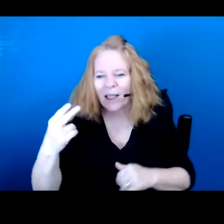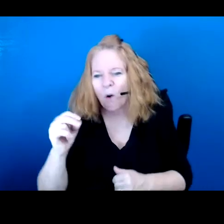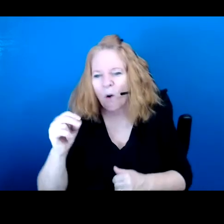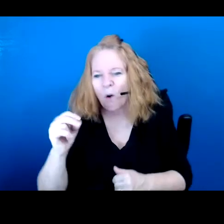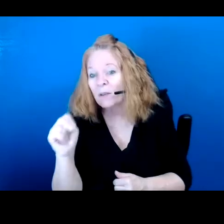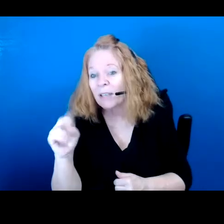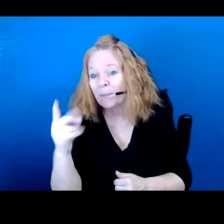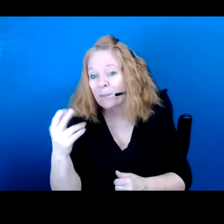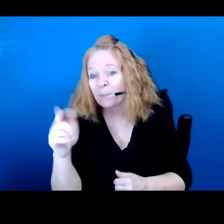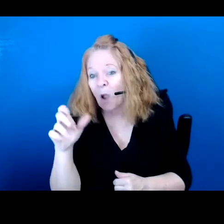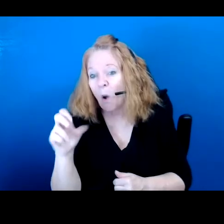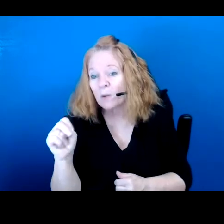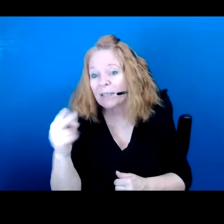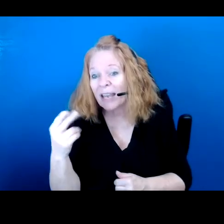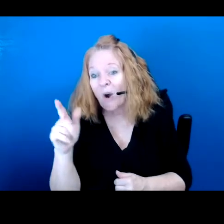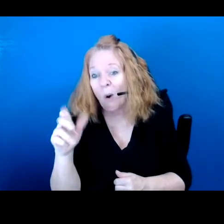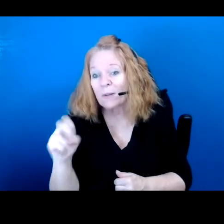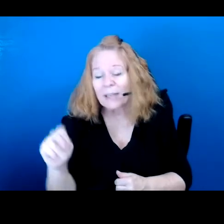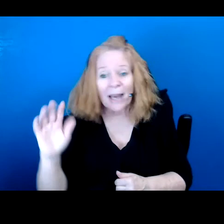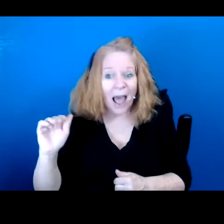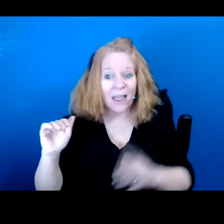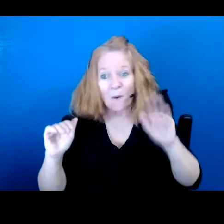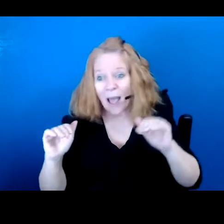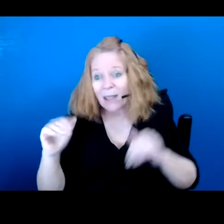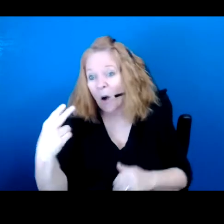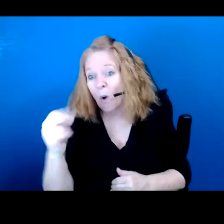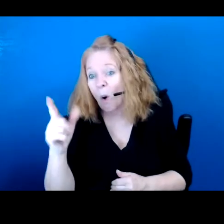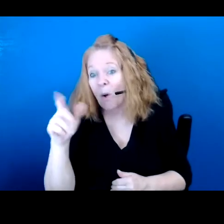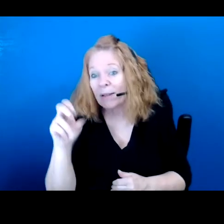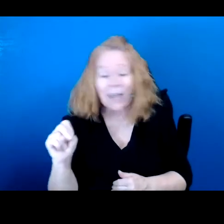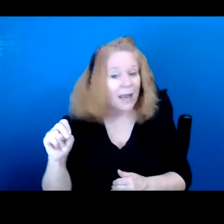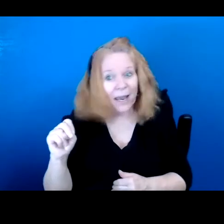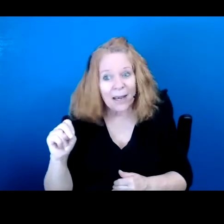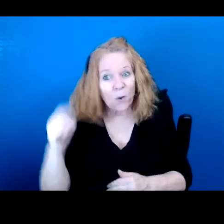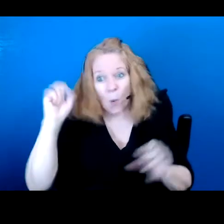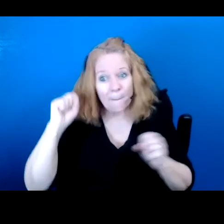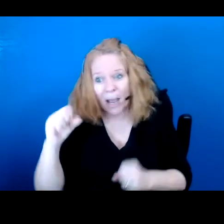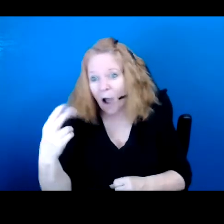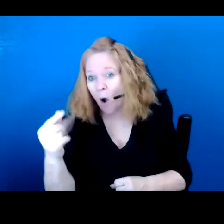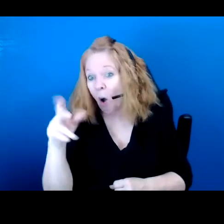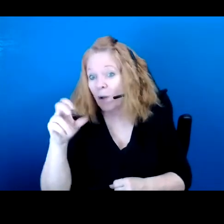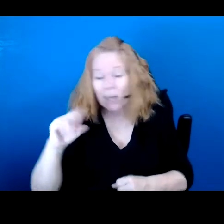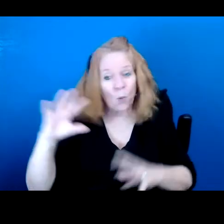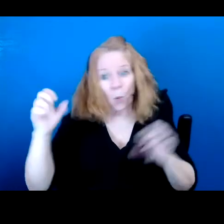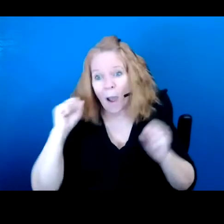hola hola jodan saludos saludos saludos hola odón